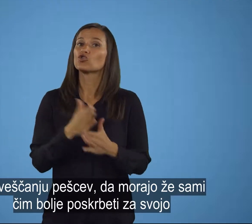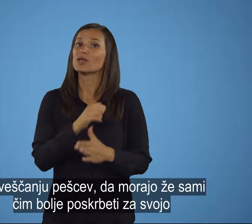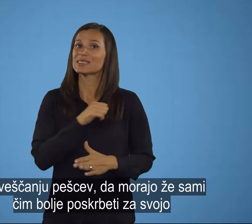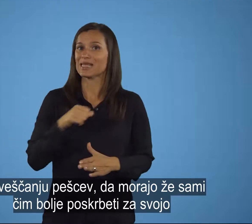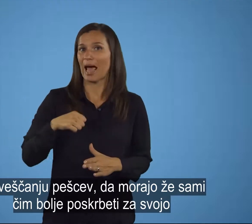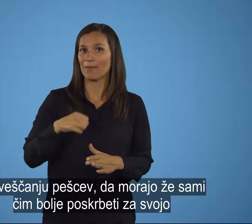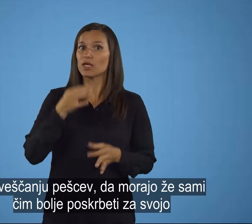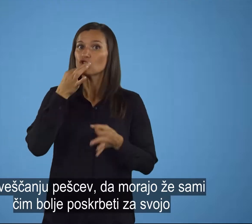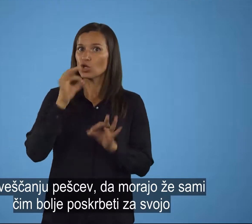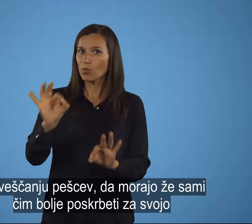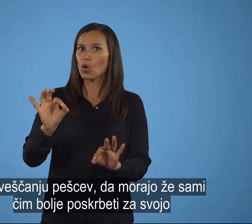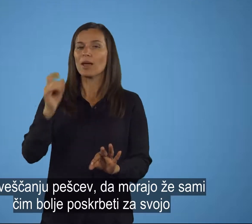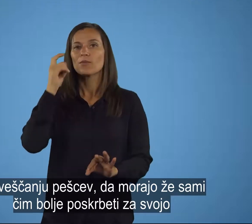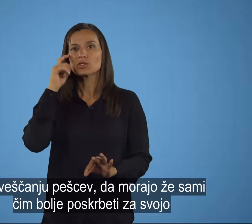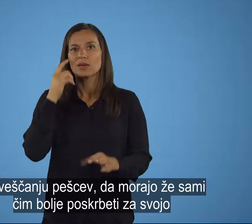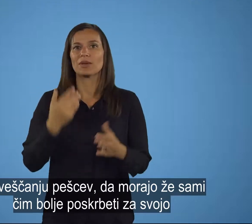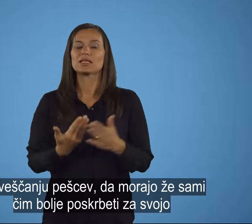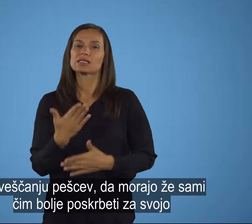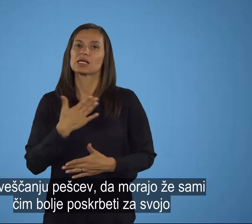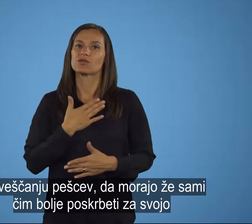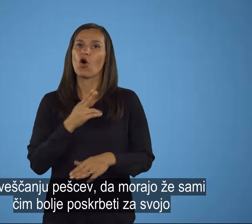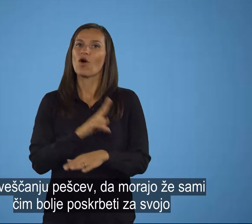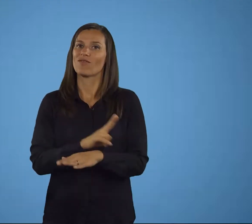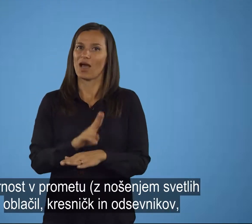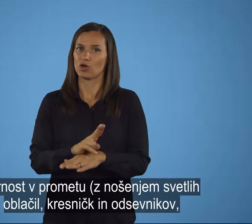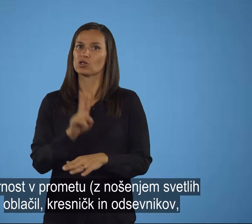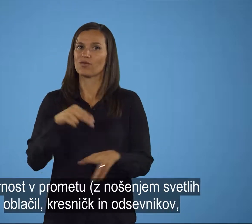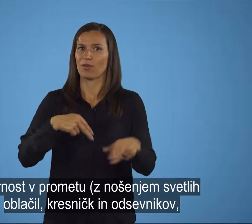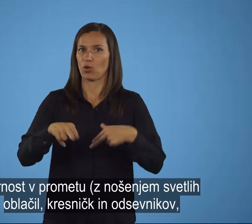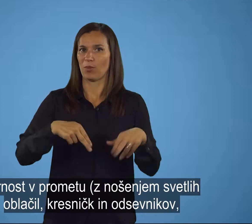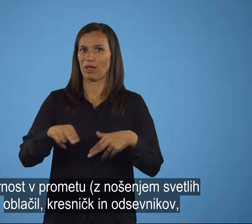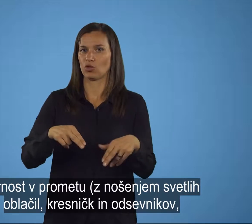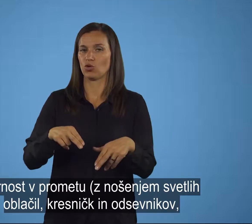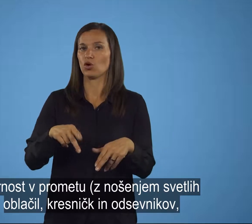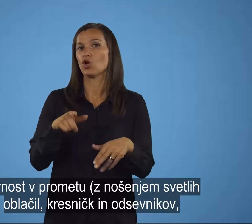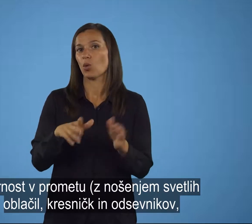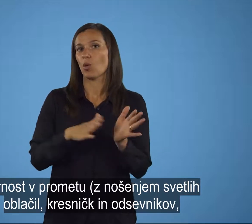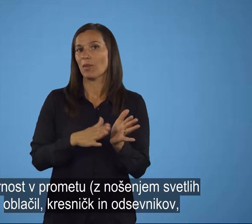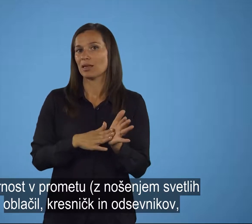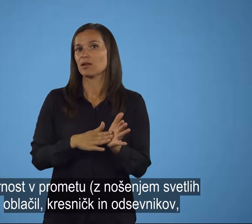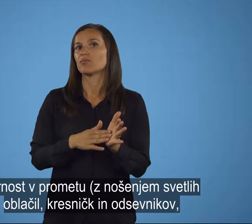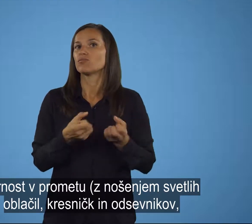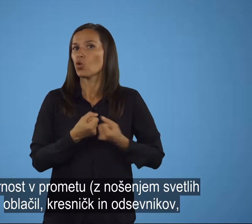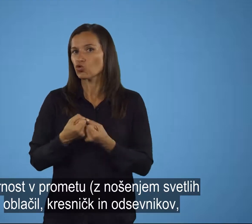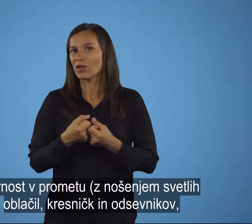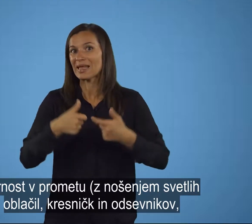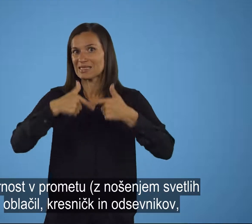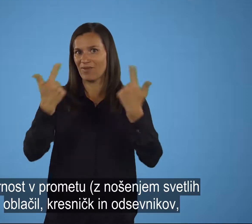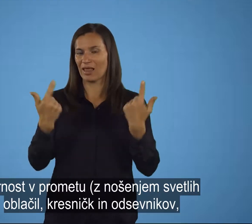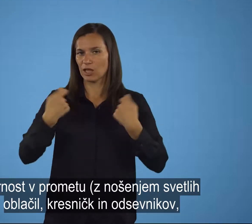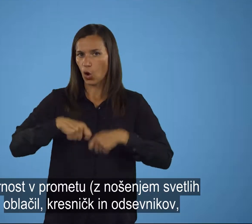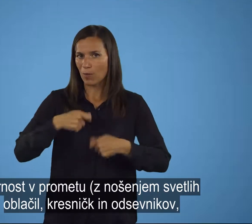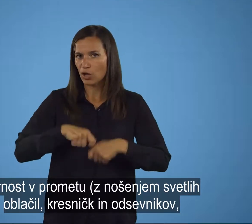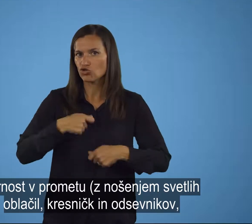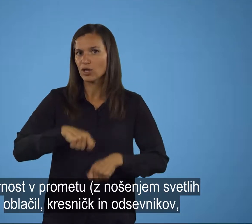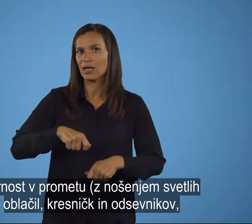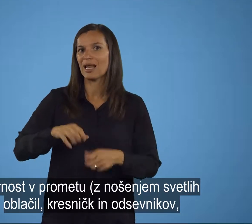varnost v prometu, znošenjem svetlih oblačil, kresnički in odsevnikov, odsevnih brezrokavnikov in